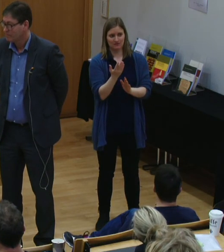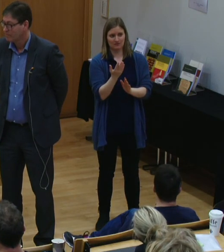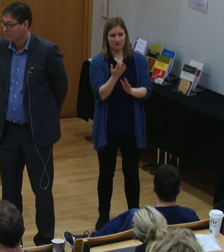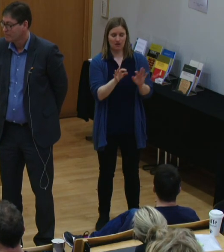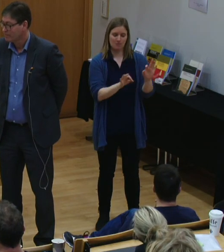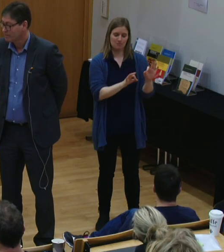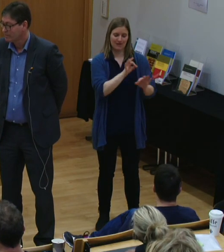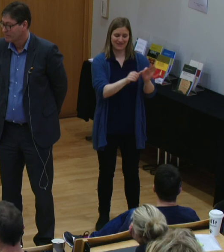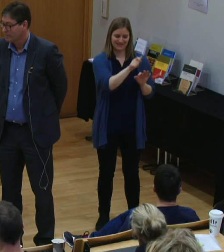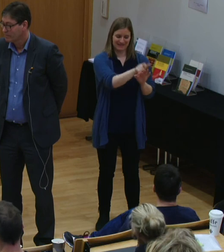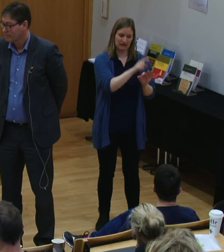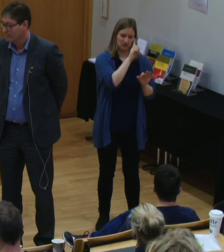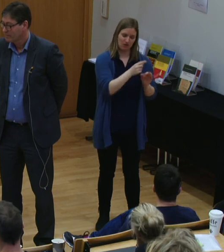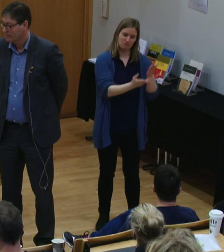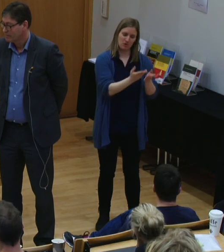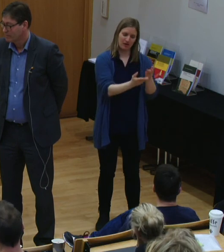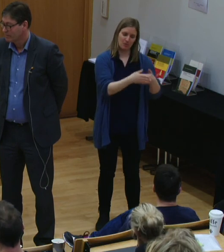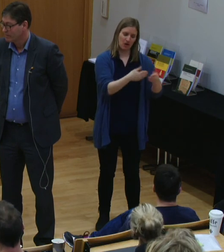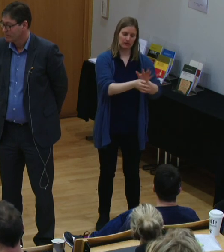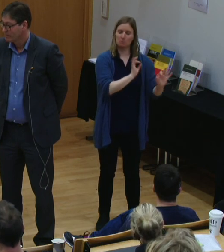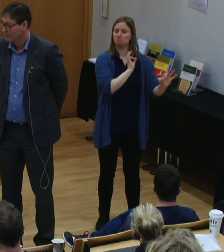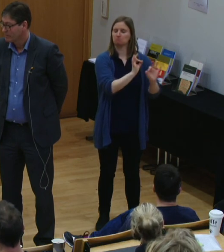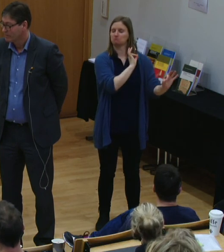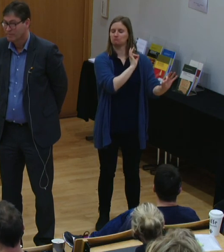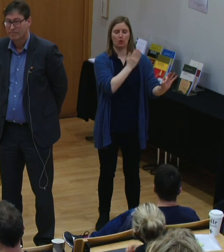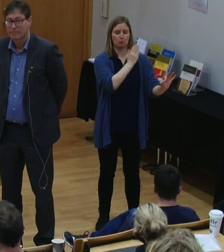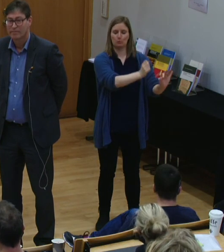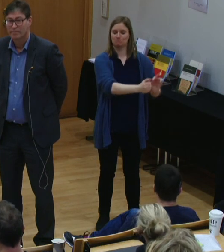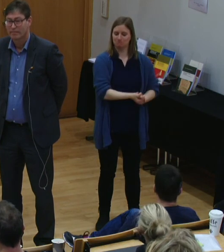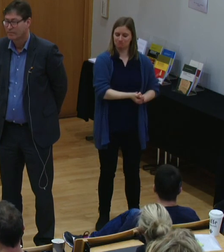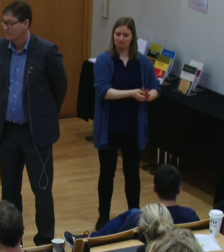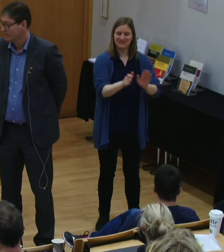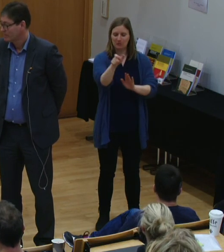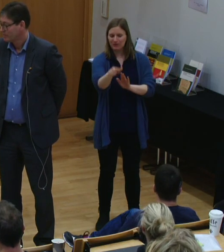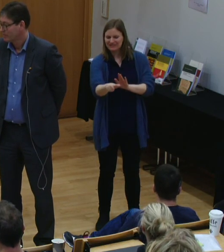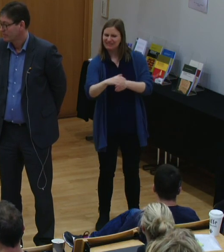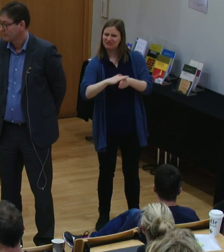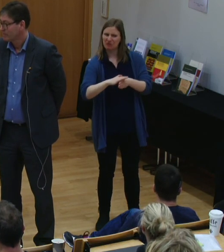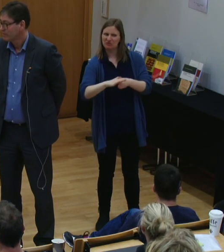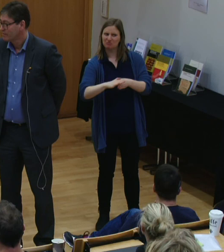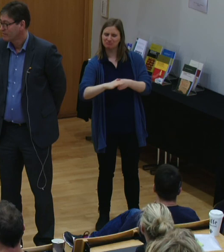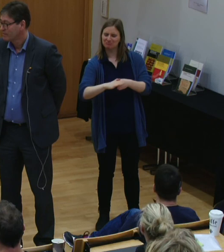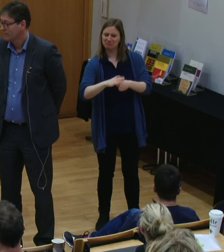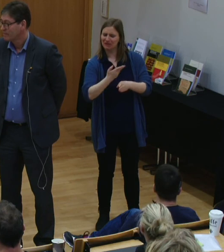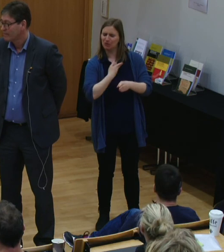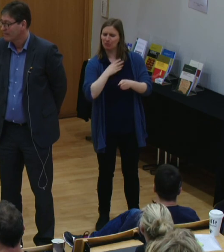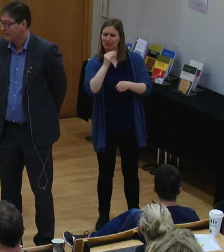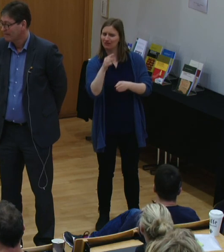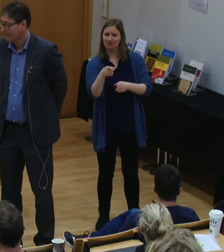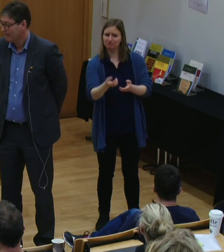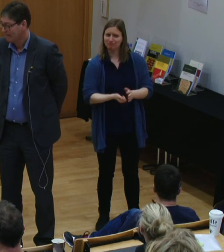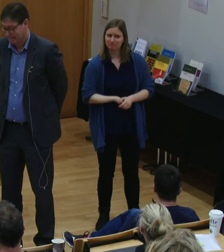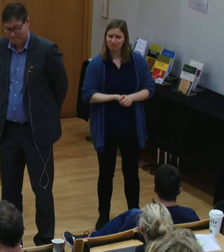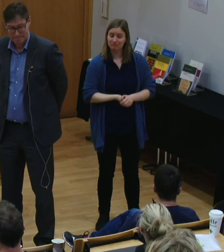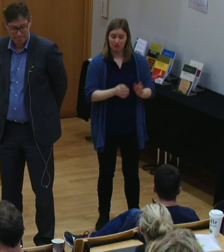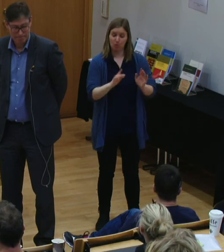Medisineren kan vurdere behandlingen som utmerket, veldig god, men pasienten føler seg ikke veldig mye bedre. Og så